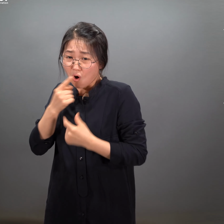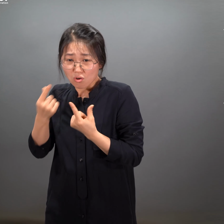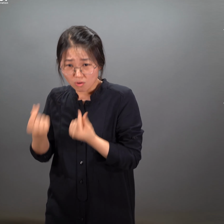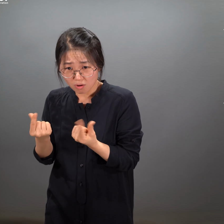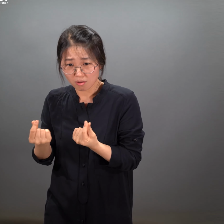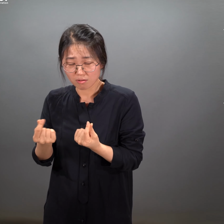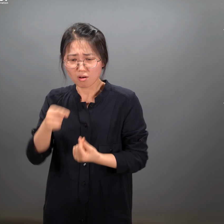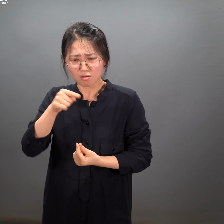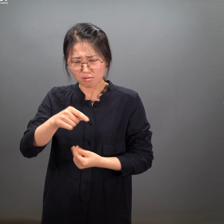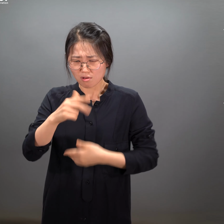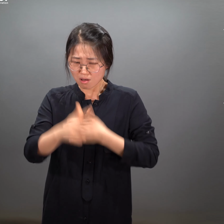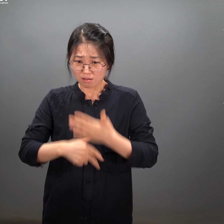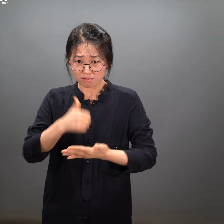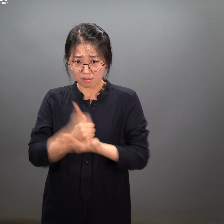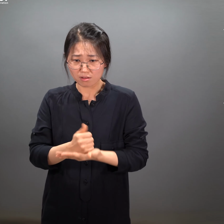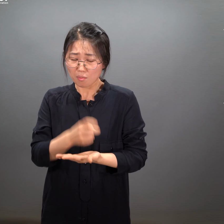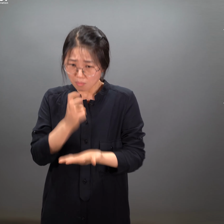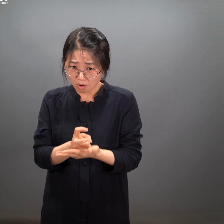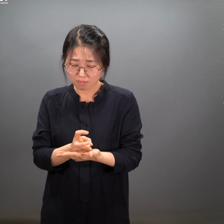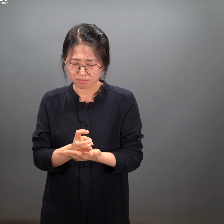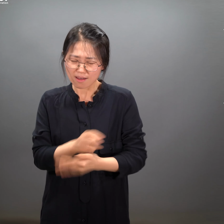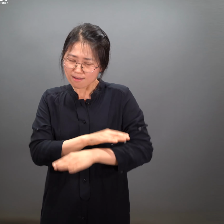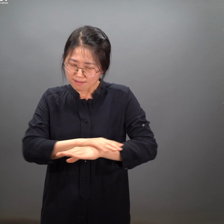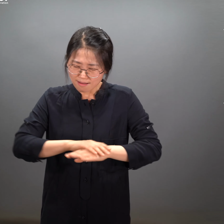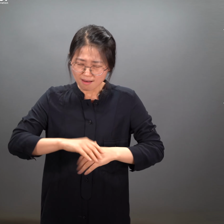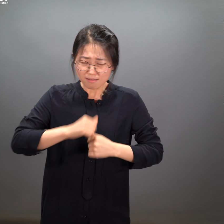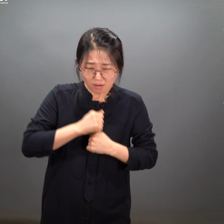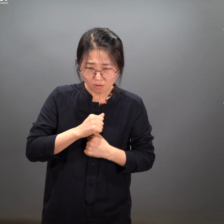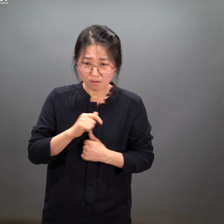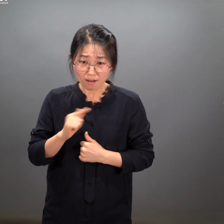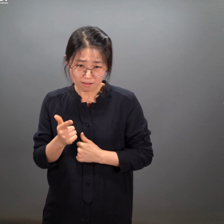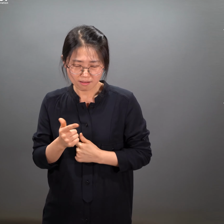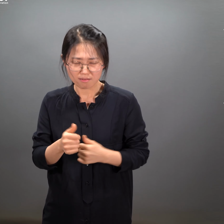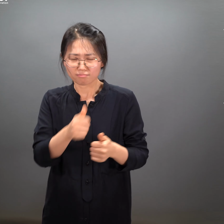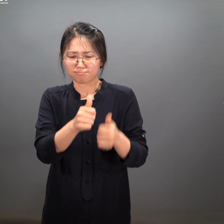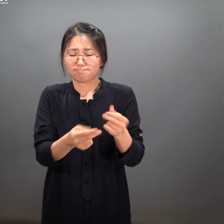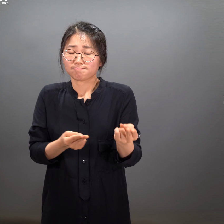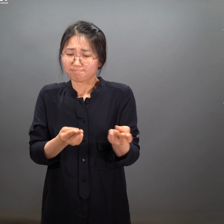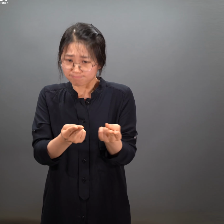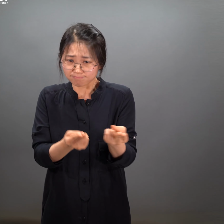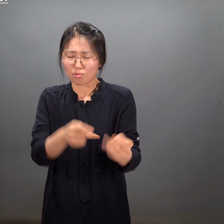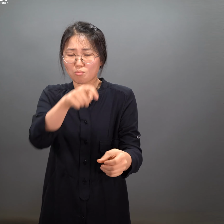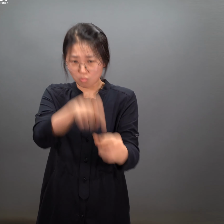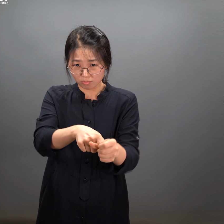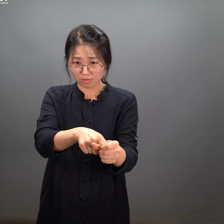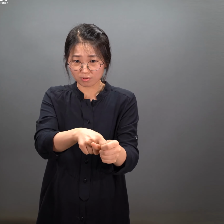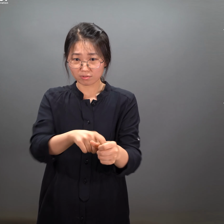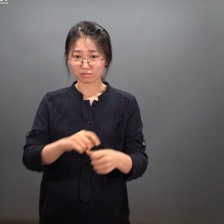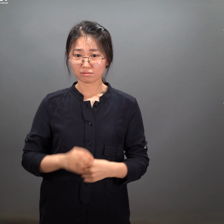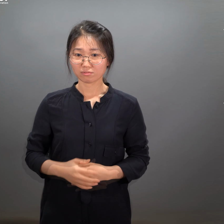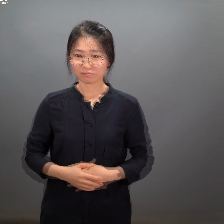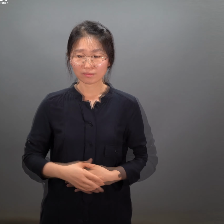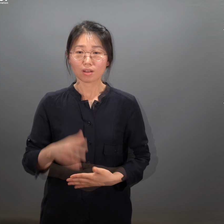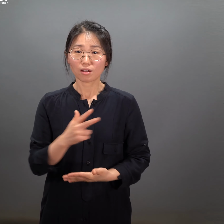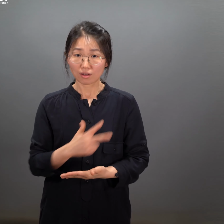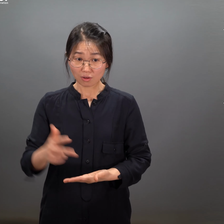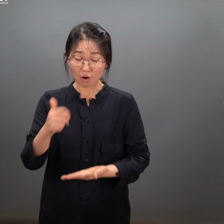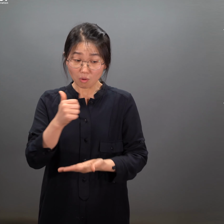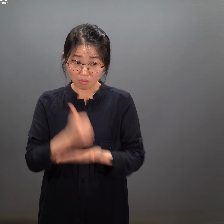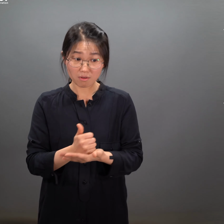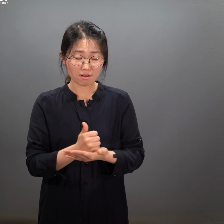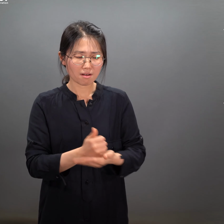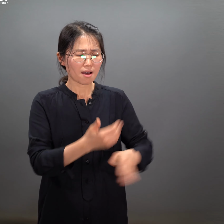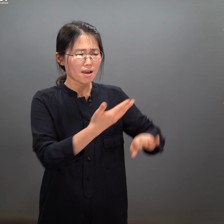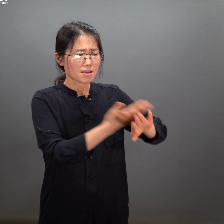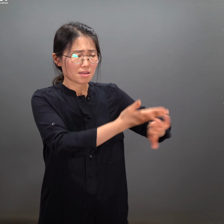나 여호와의 도를 지켜 행하나 아니하나 그들을 시험하려 함이라 하시니라. 여호와께서 그 이방